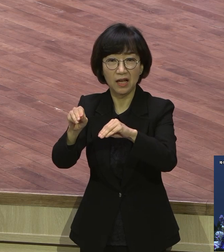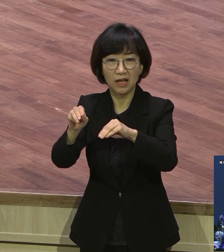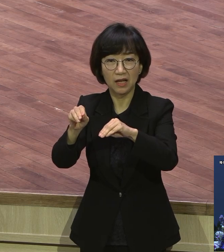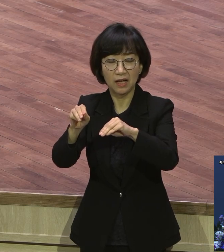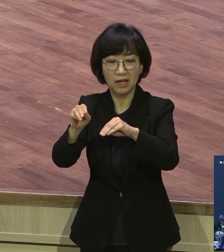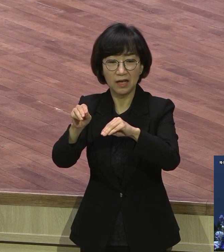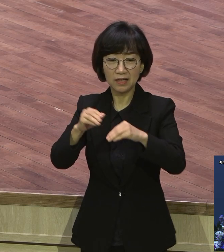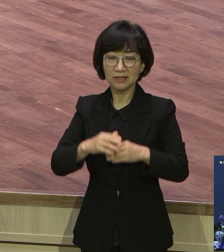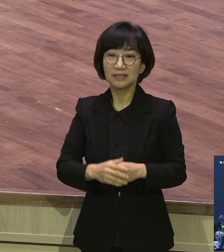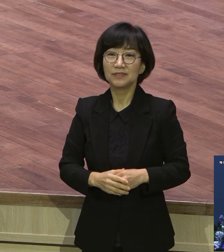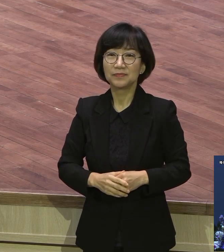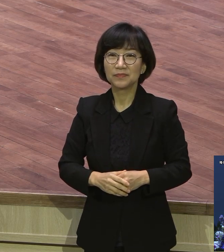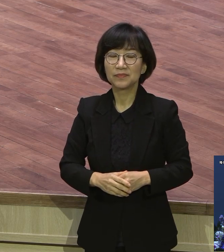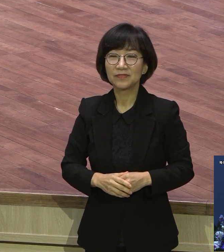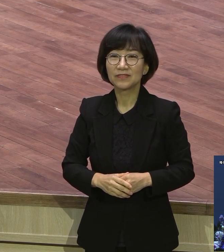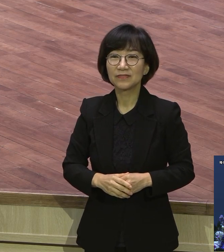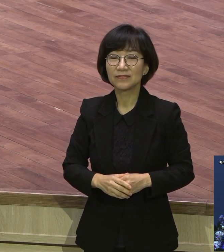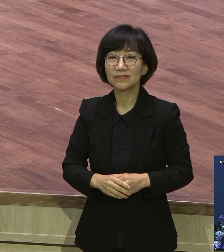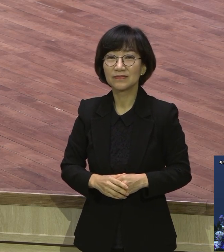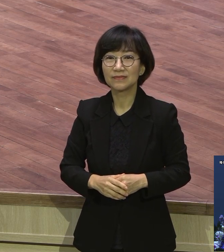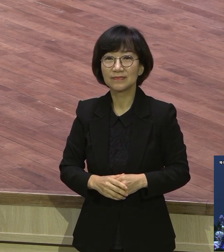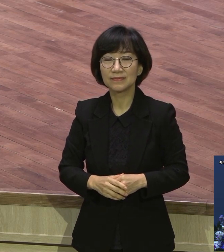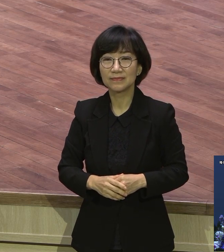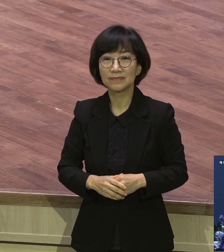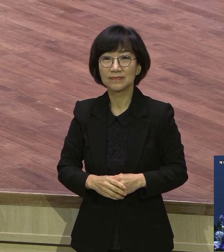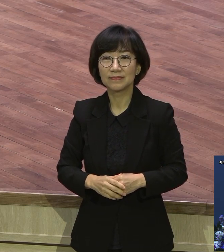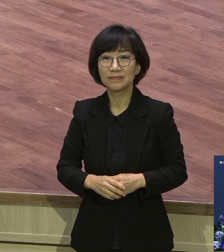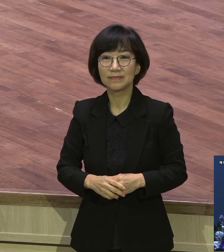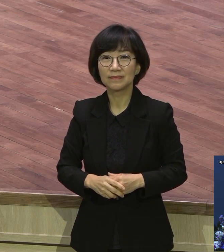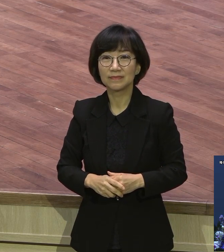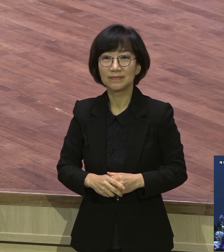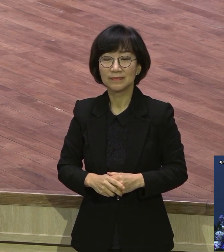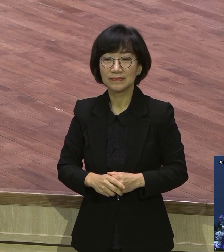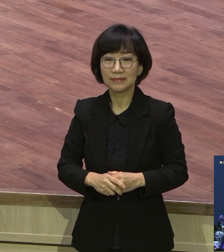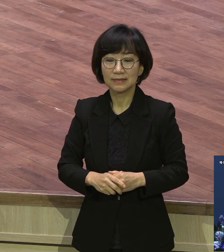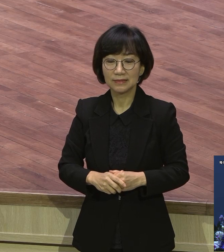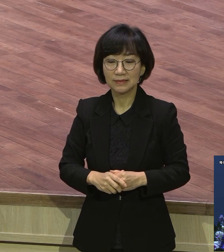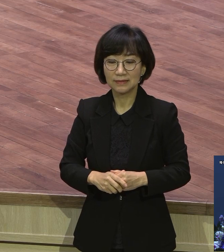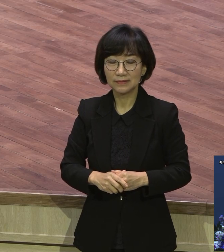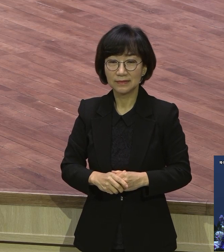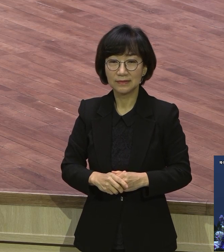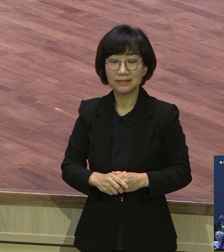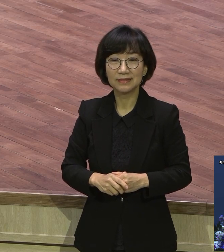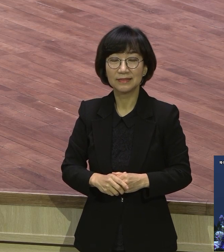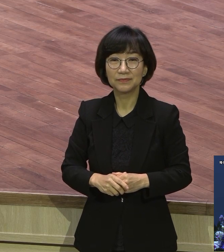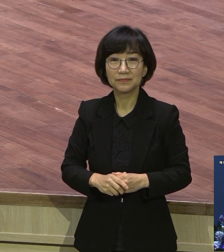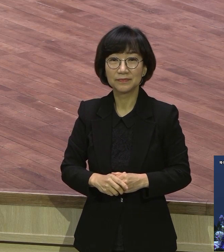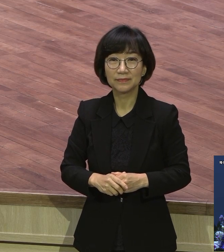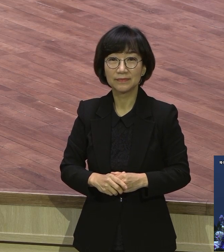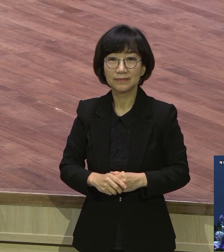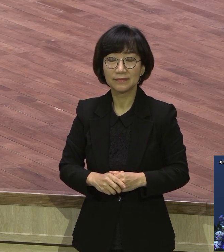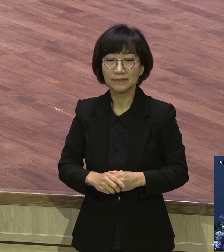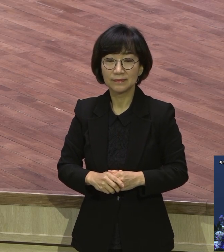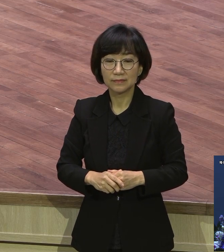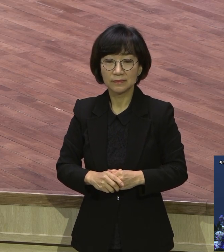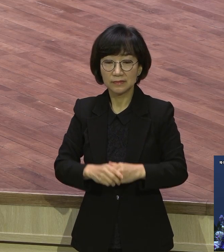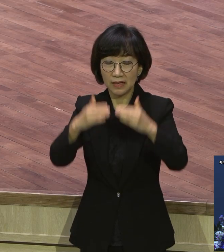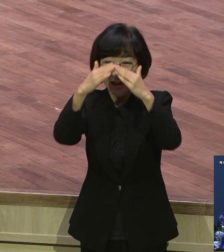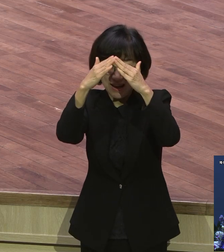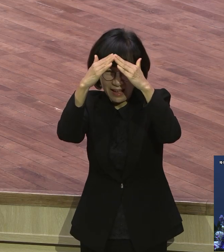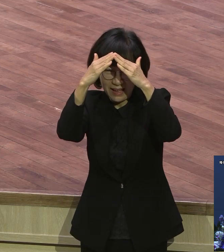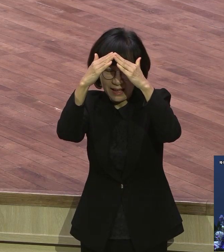인구들을 그렇게 말하고 있습니다. 근데도 전 세계로